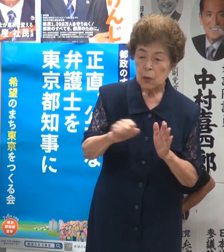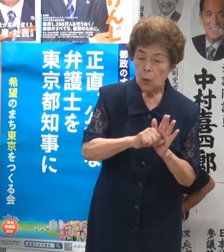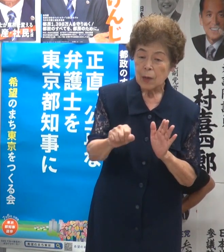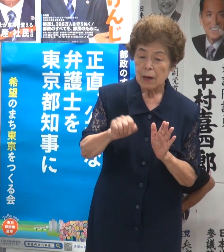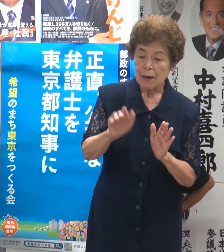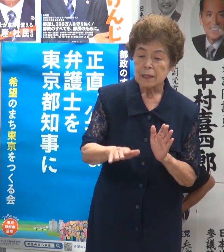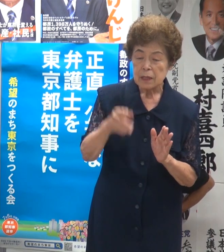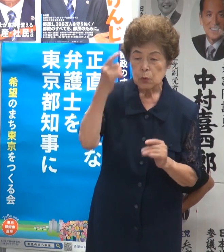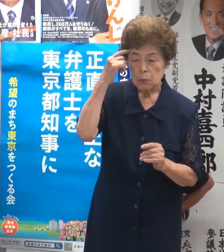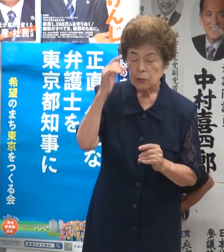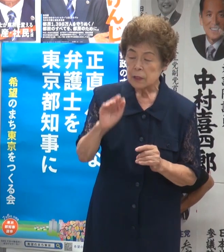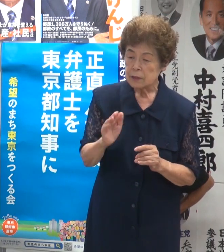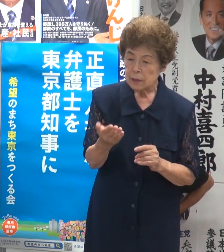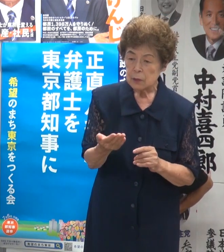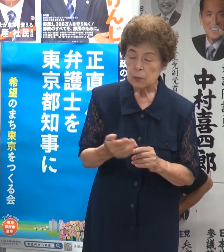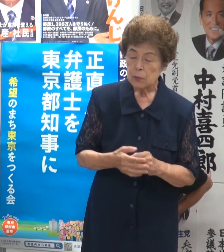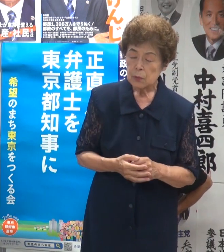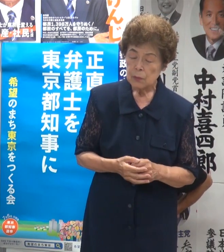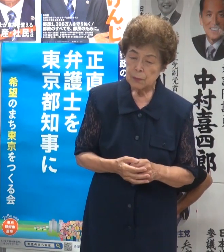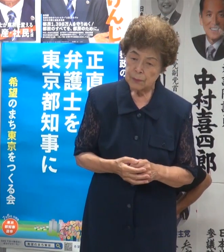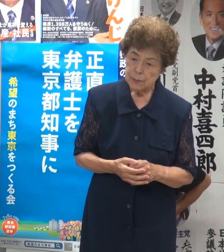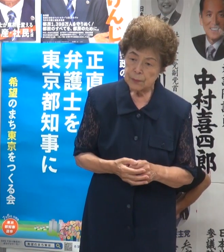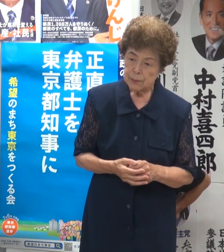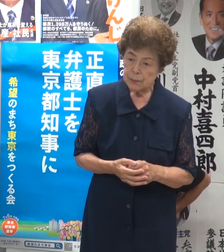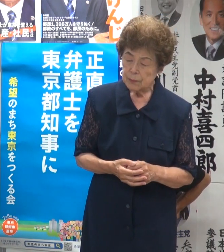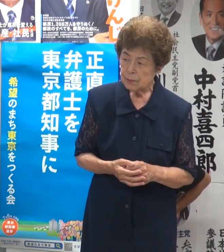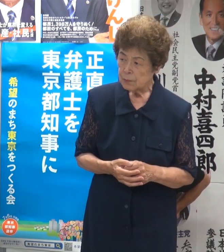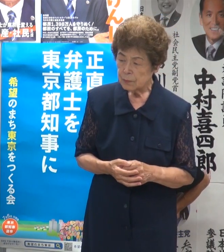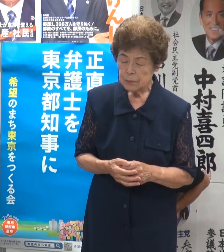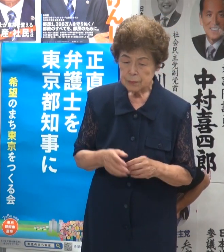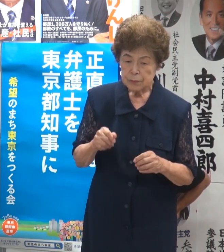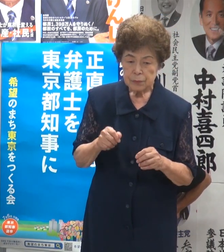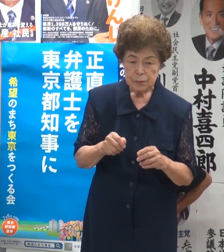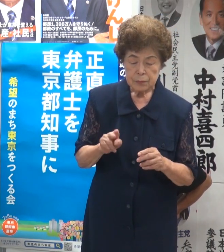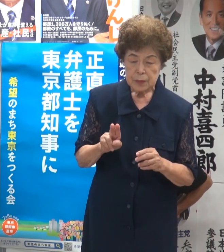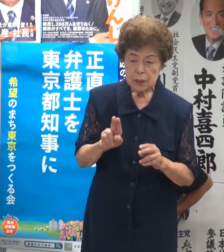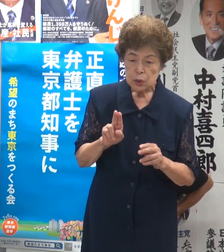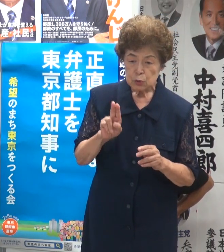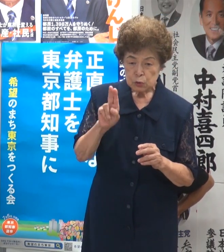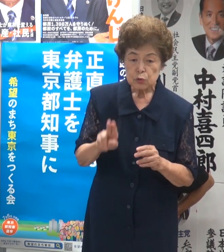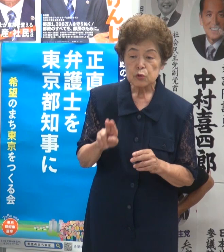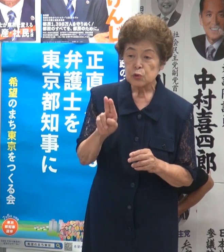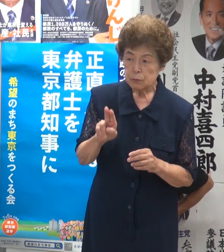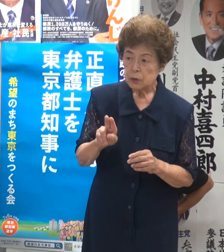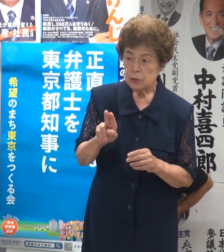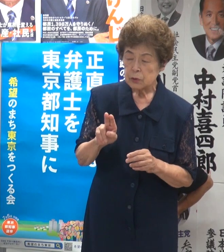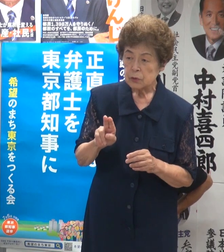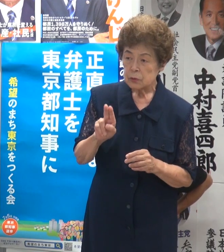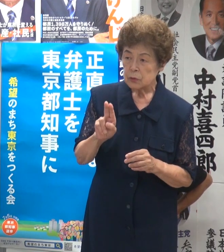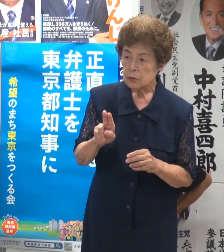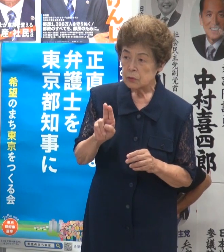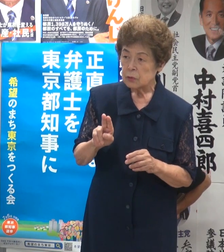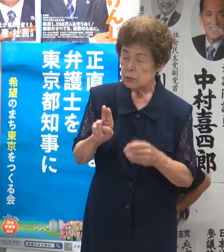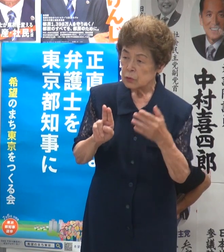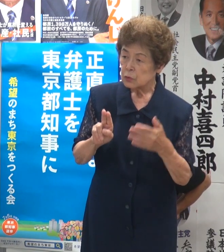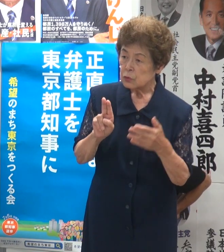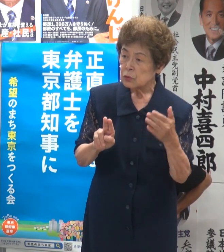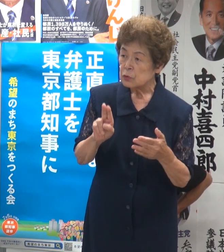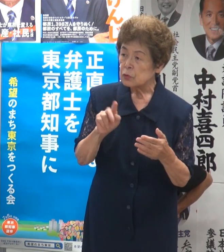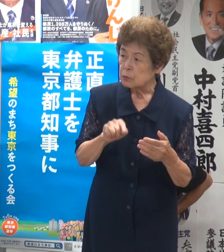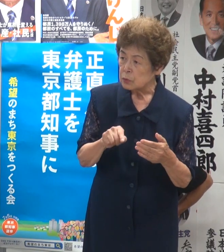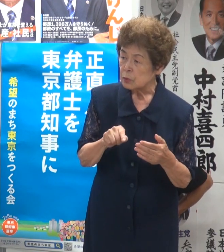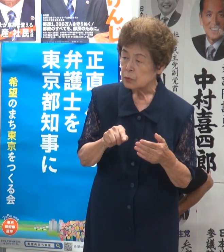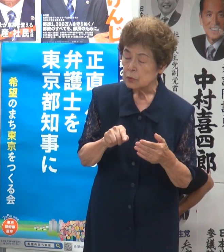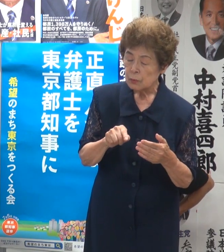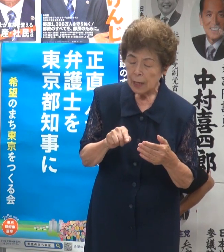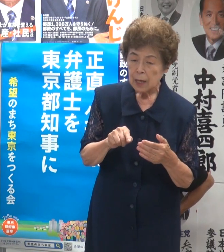また、すみません、YouTube のサイト、チャンネルとかですかね、見てると、なんか思った